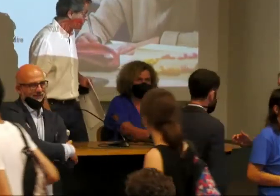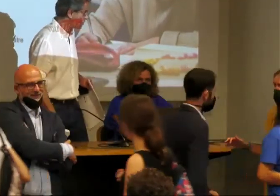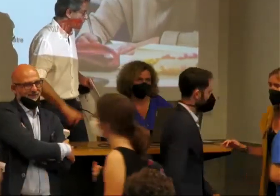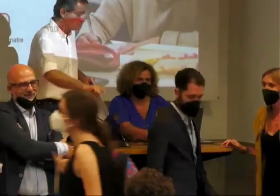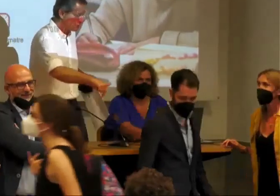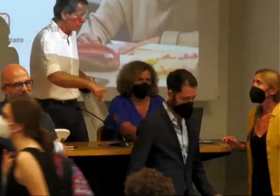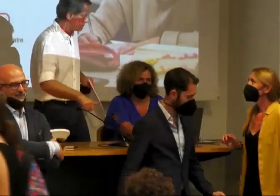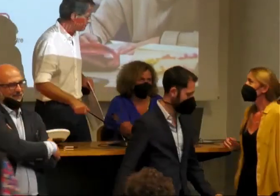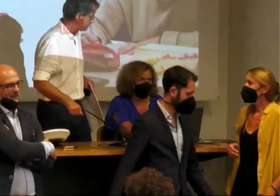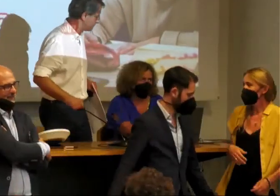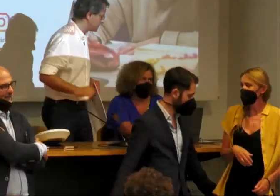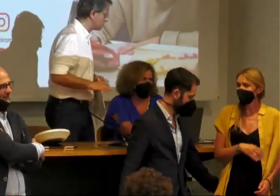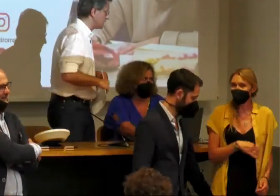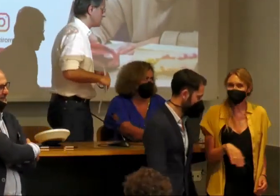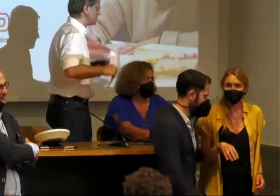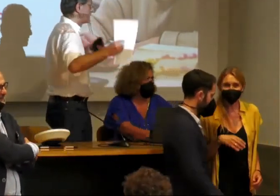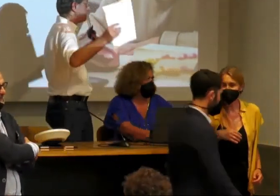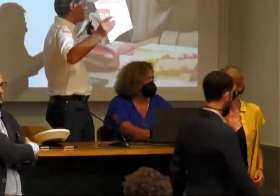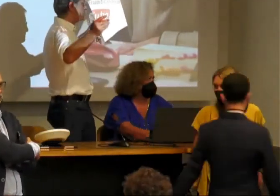E giriamo il microfono.